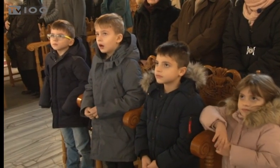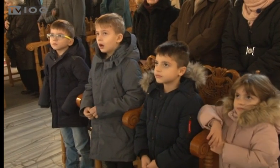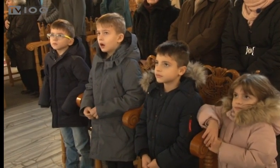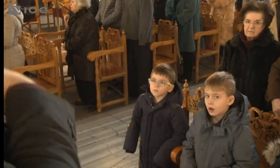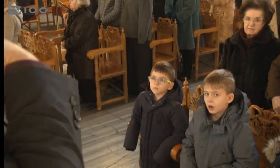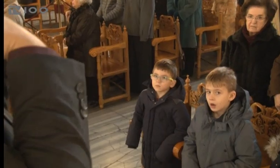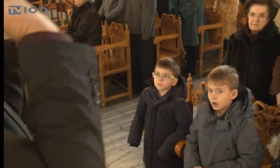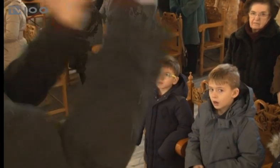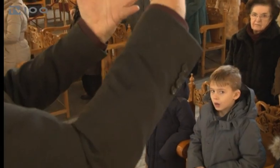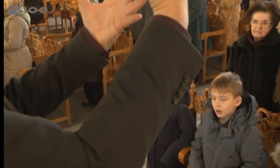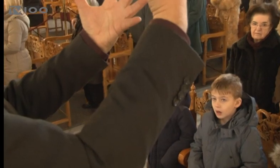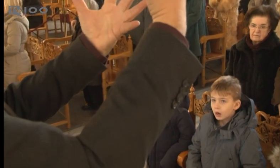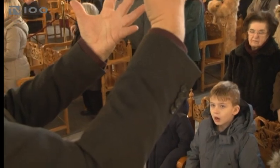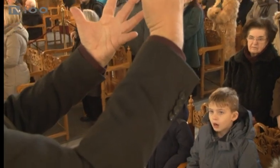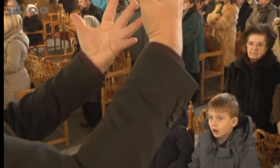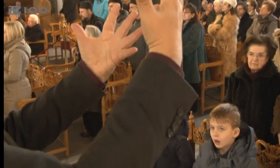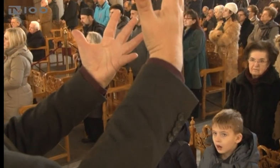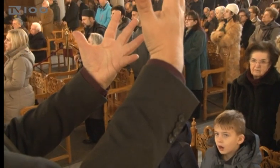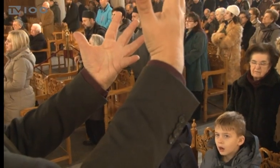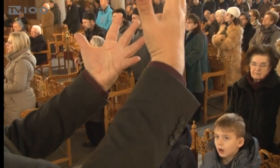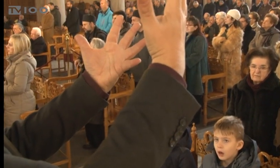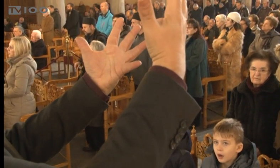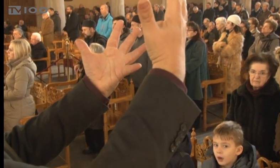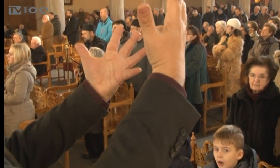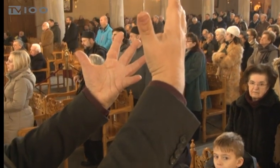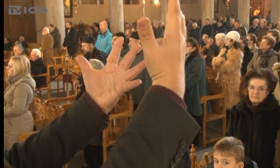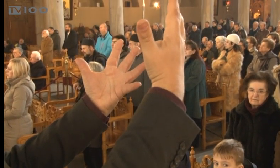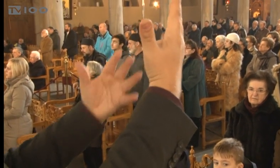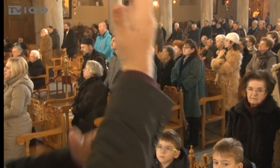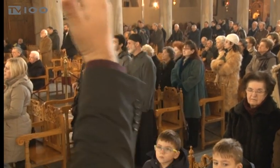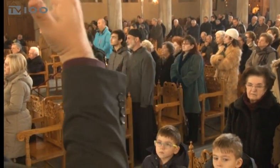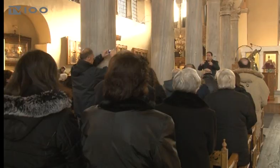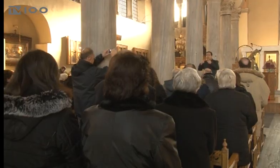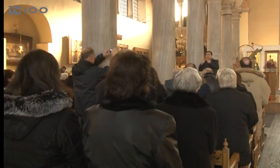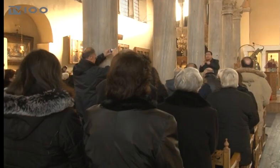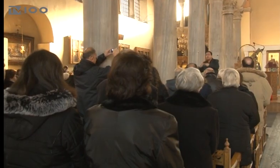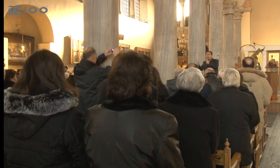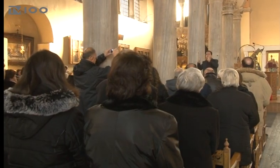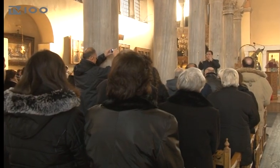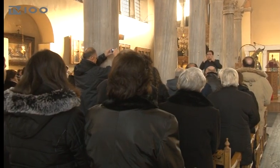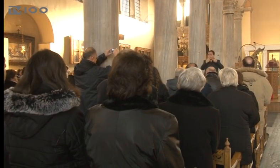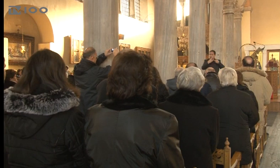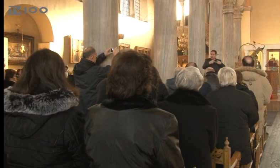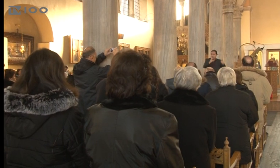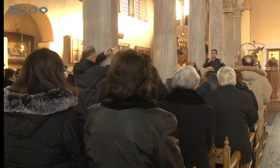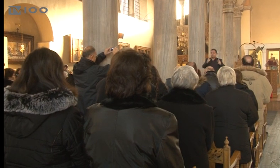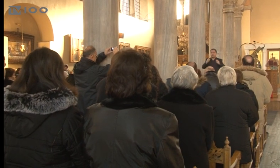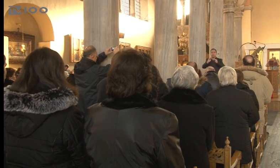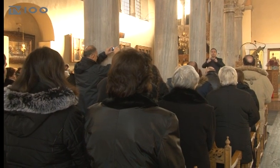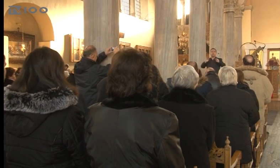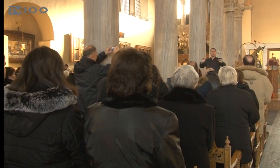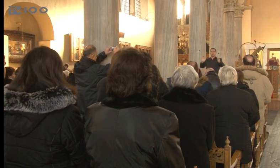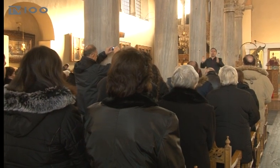ανταλλάζουμε τις απόψεις, τα απομνήματα. Μια πολύ καλή ευκαιρία τους κοφούς να παρακολουθήσουν και